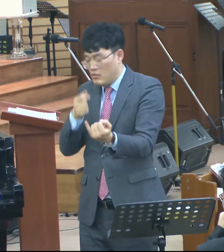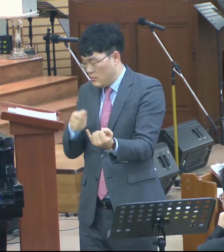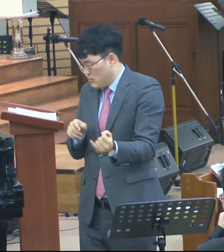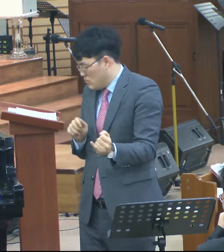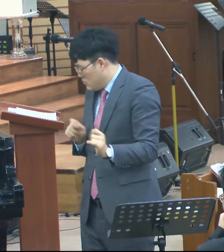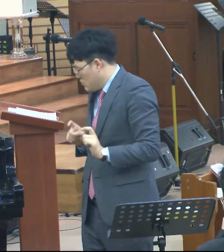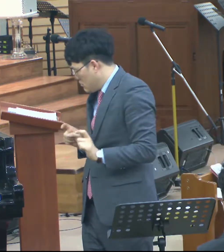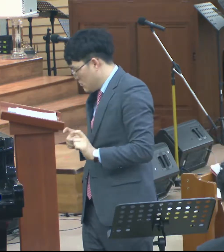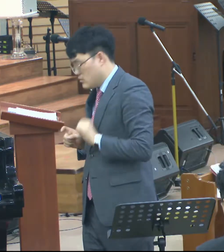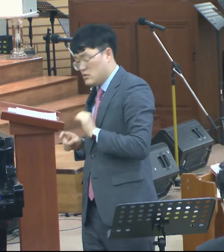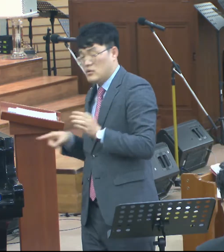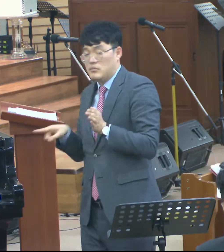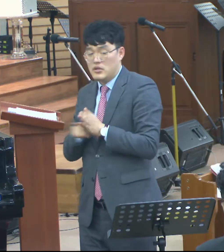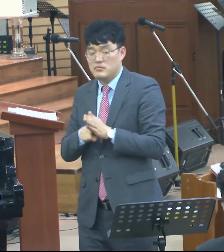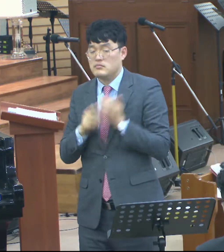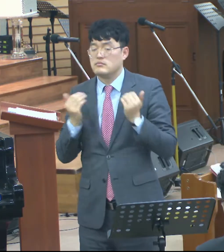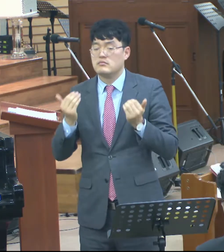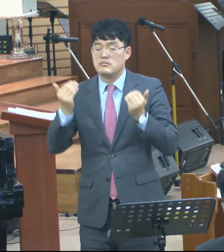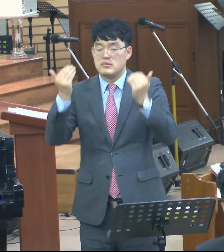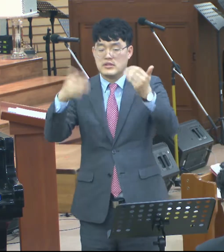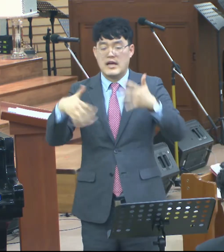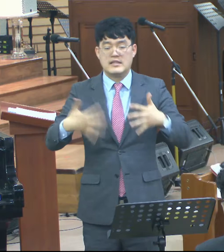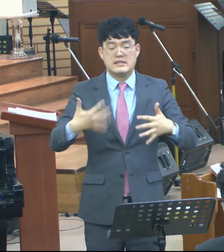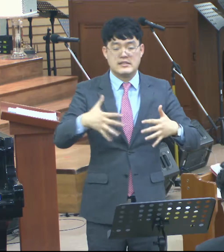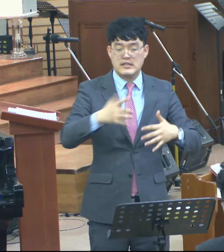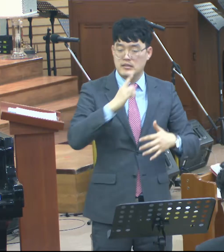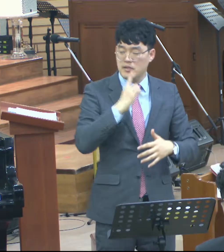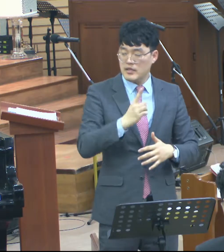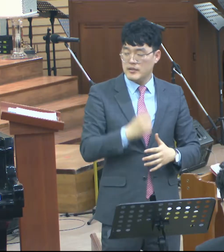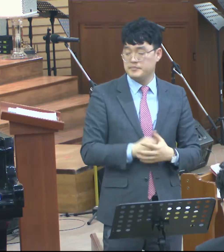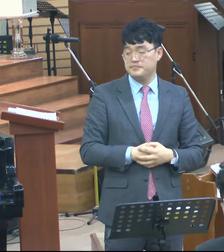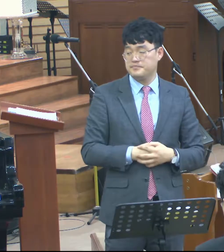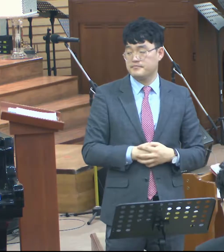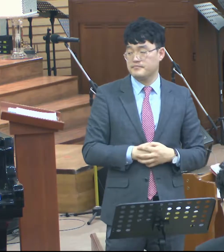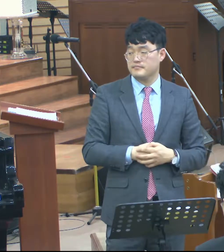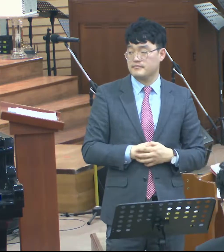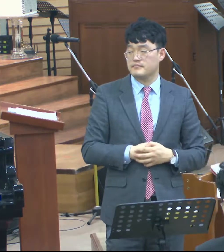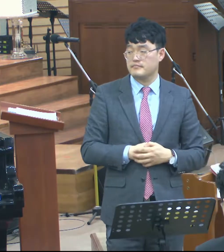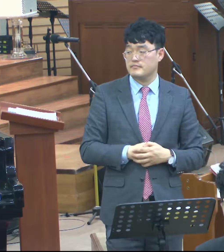보여주고 있죠. 나봇은 아니면 아니라고 말할 수 있는 거예요. 왕 앞에서.